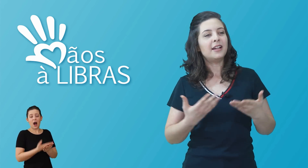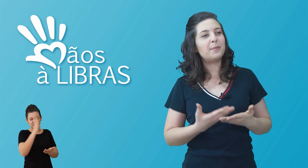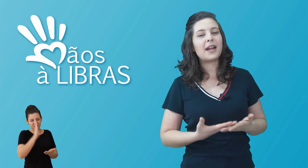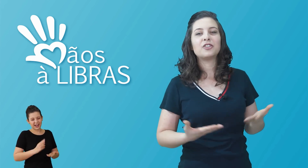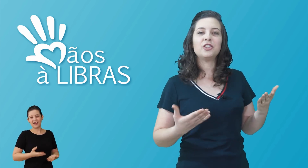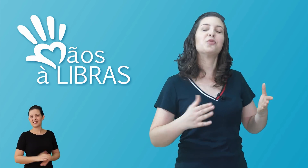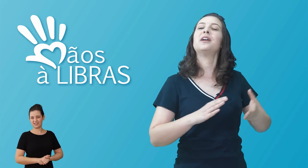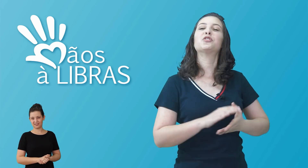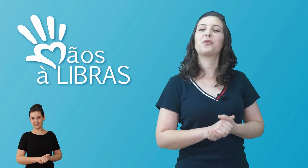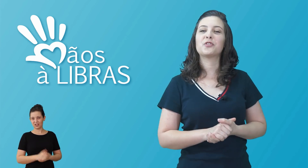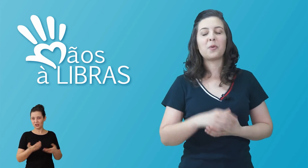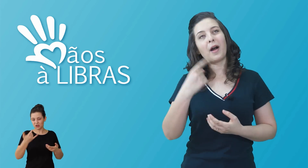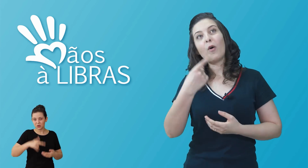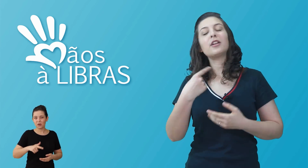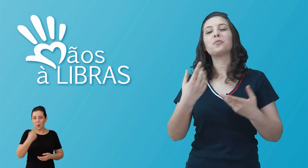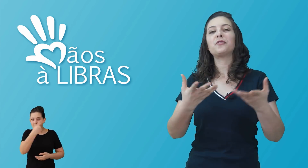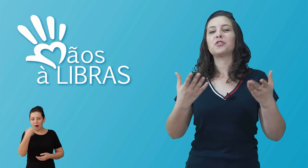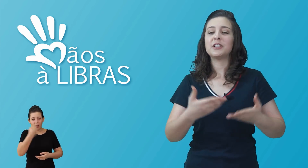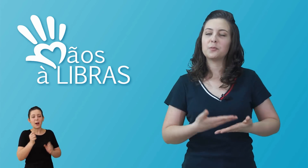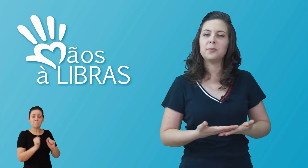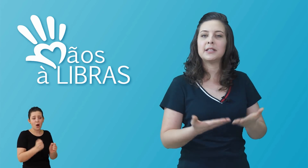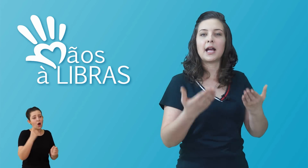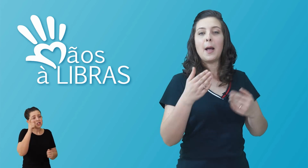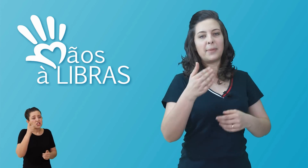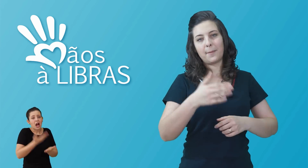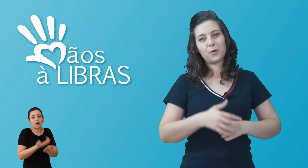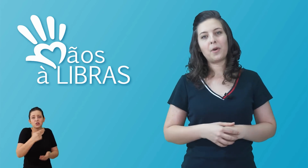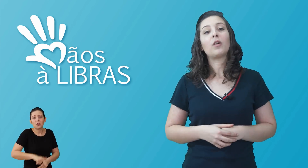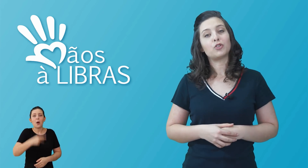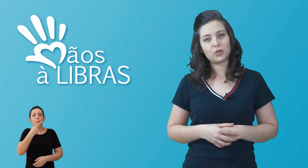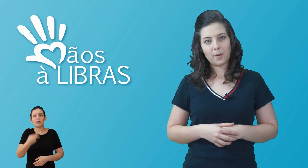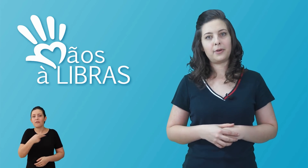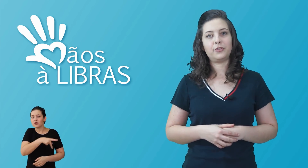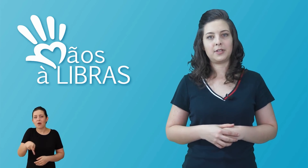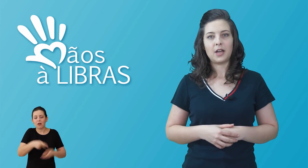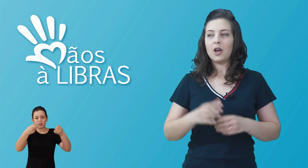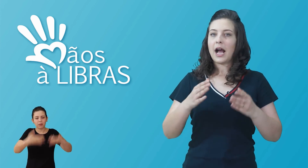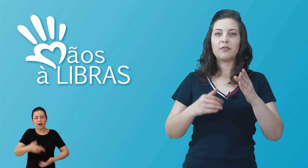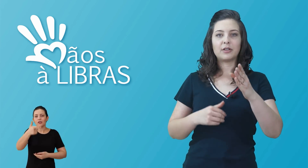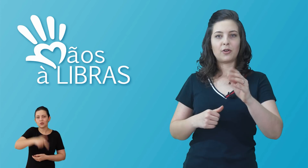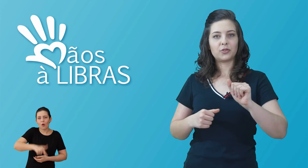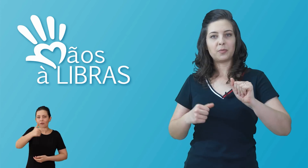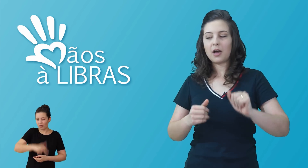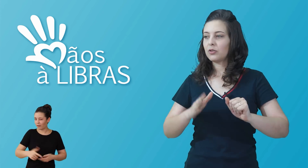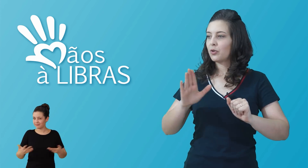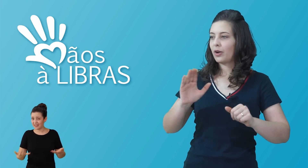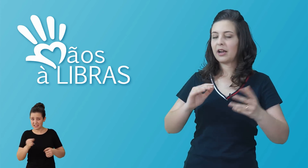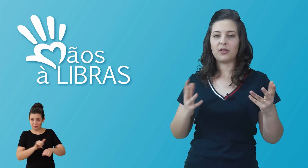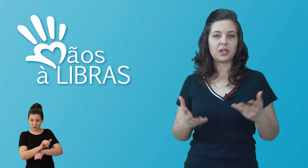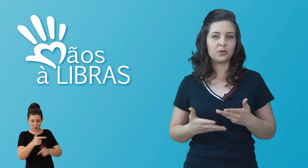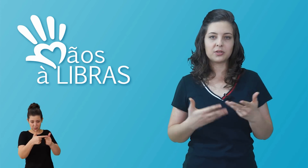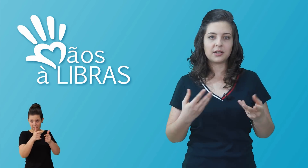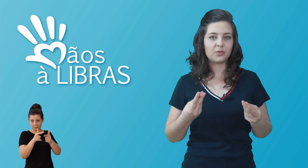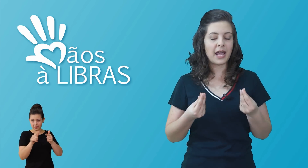vai liberar gentilmente o professor, uma hora do professor vai disponibilizar para repor uma aula só para você. Aí você falta numa aula, o seu